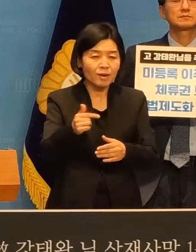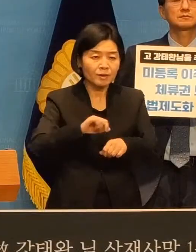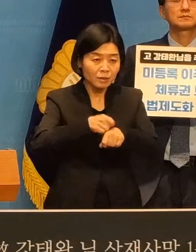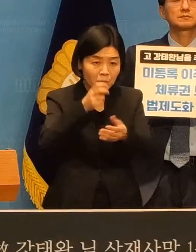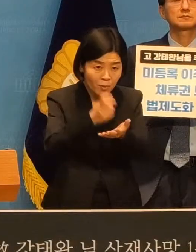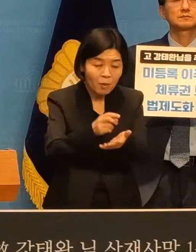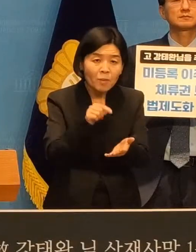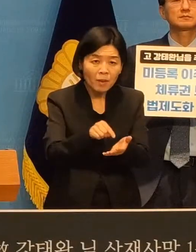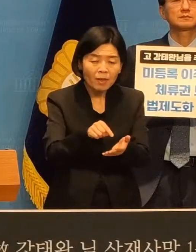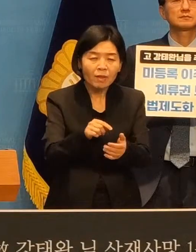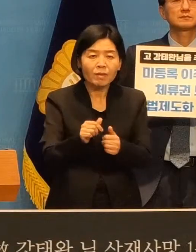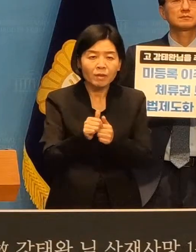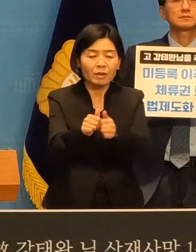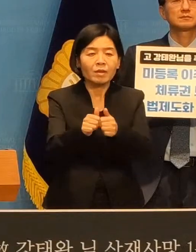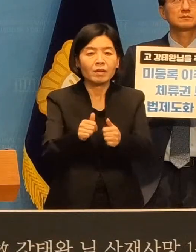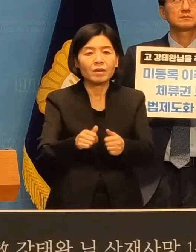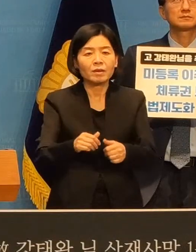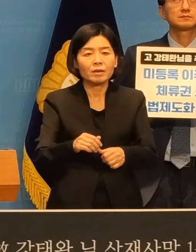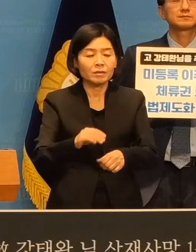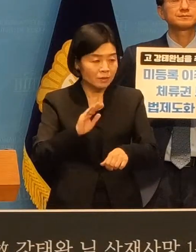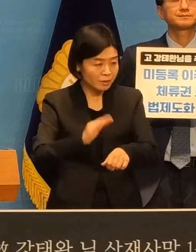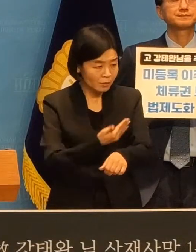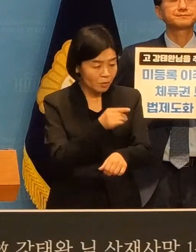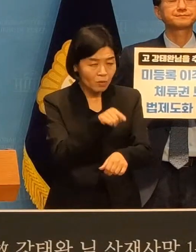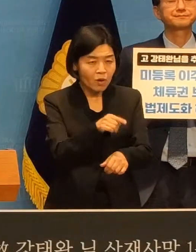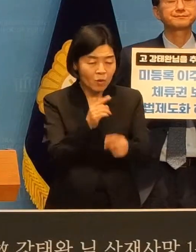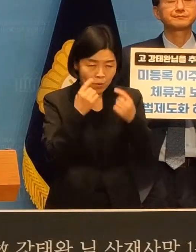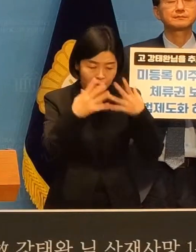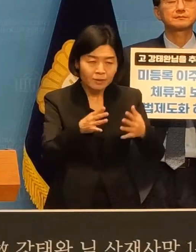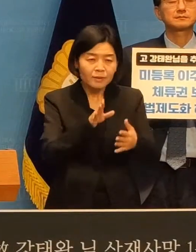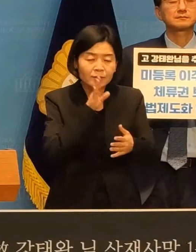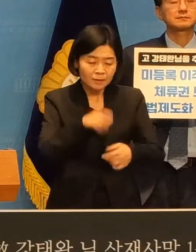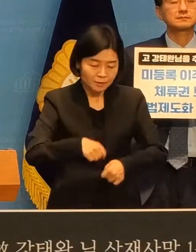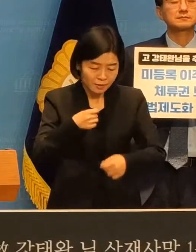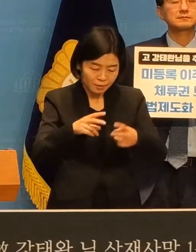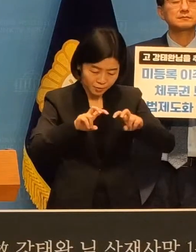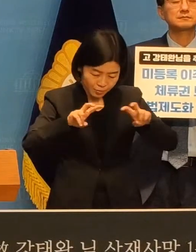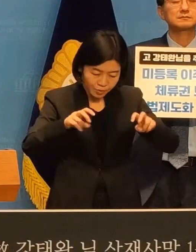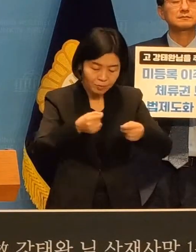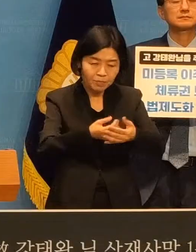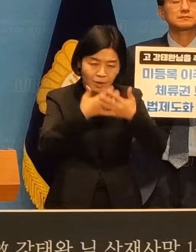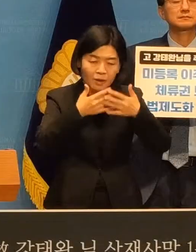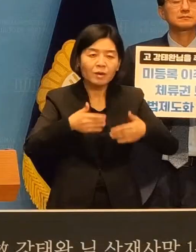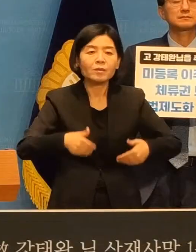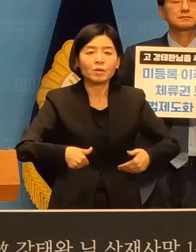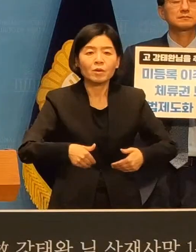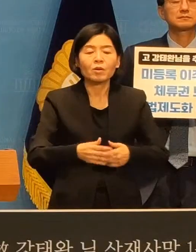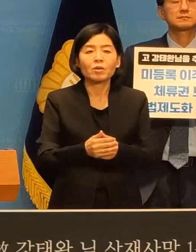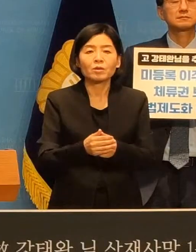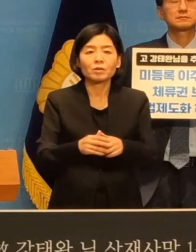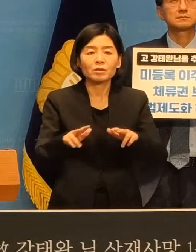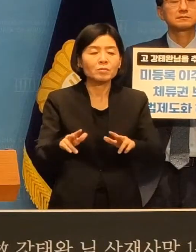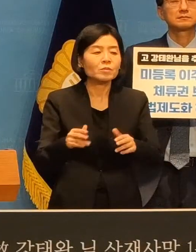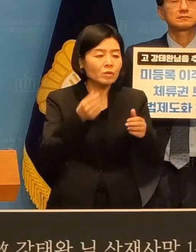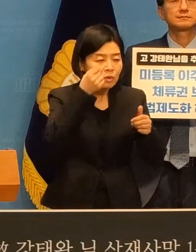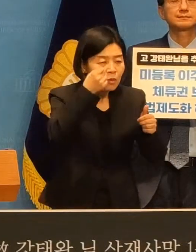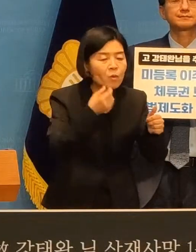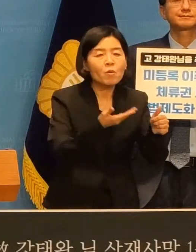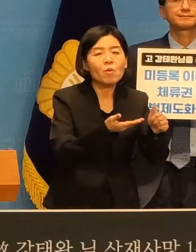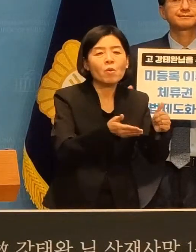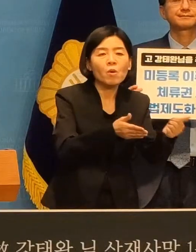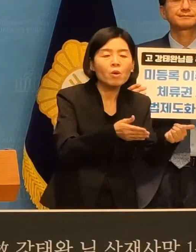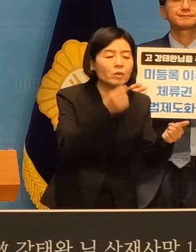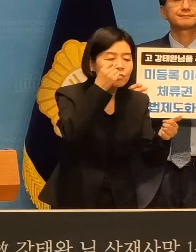진상 규명 및 책임자 처벌을 강력하게 요구한다. 삼가 고인의 명복을 빌며 그의 억울한 죽음이